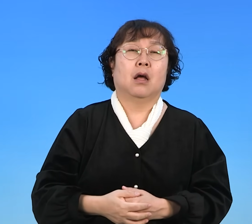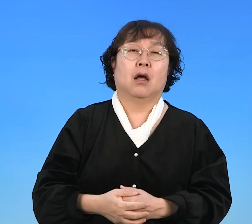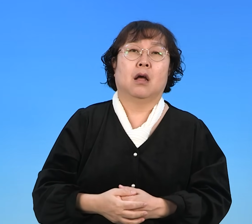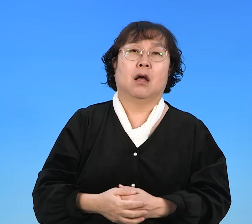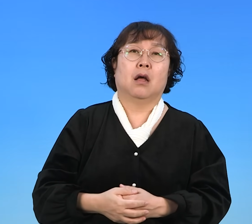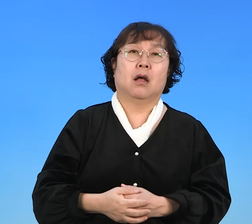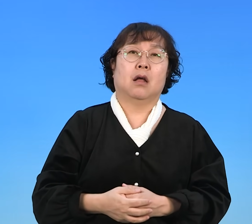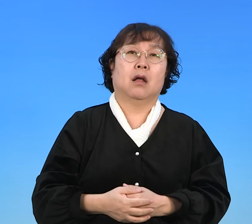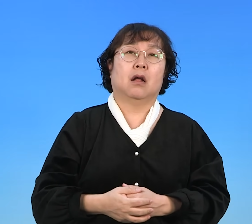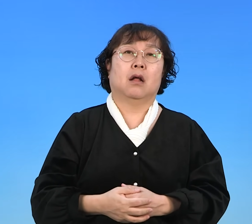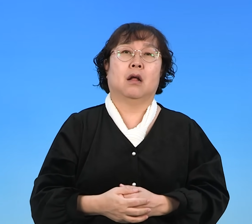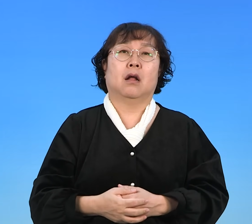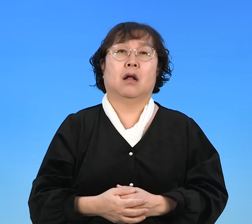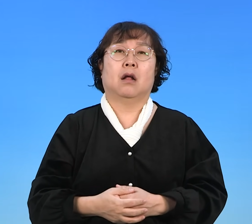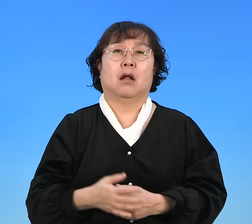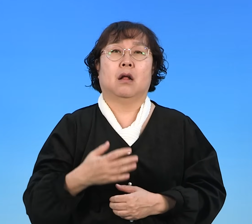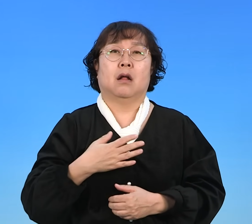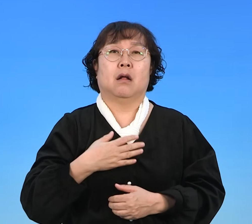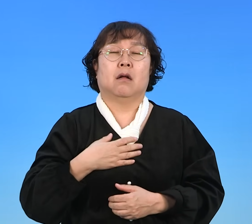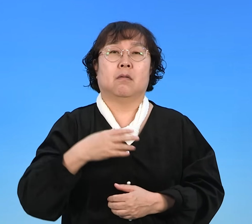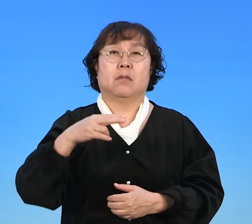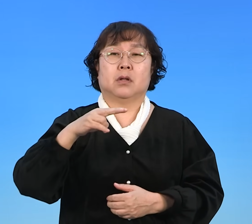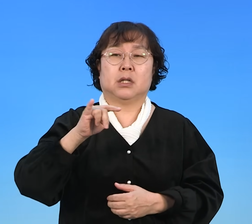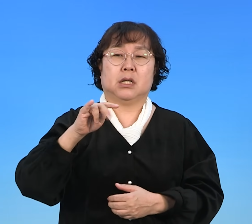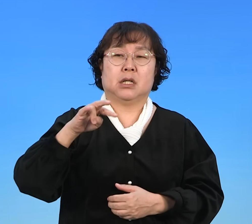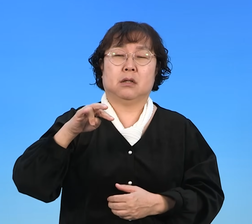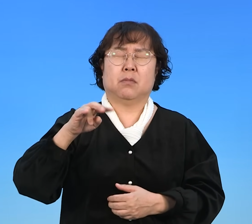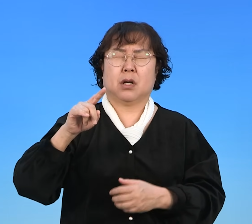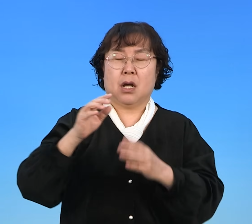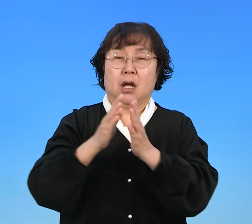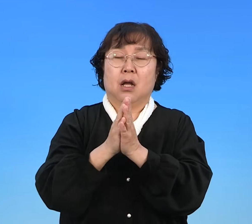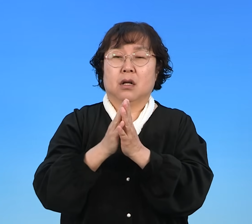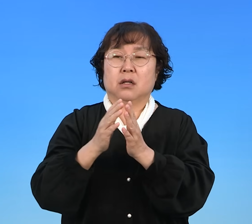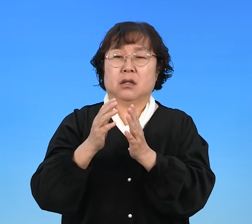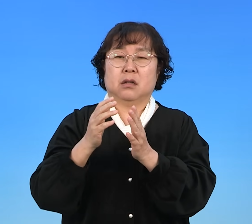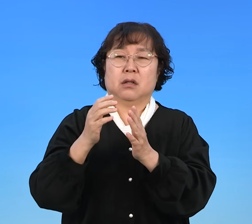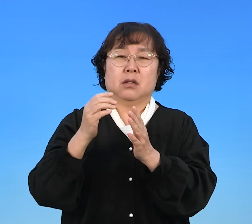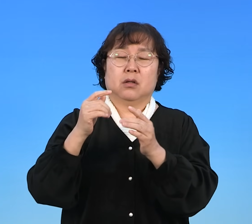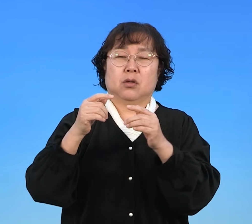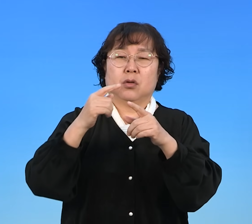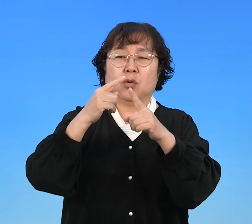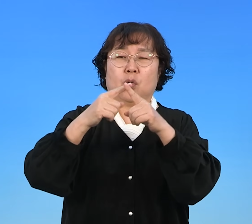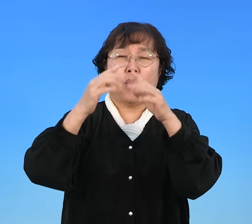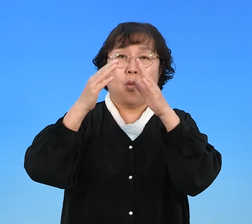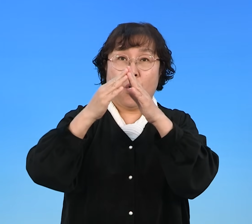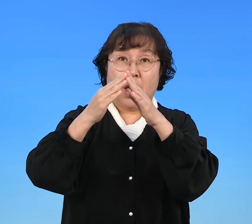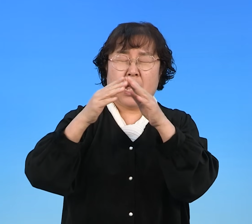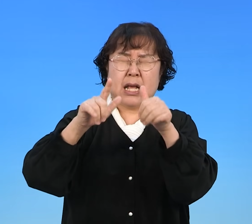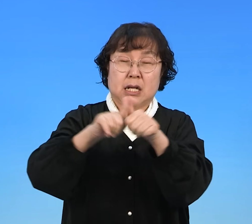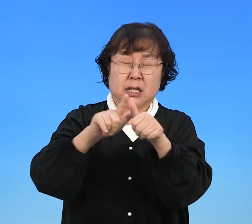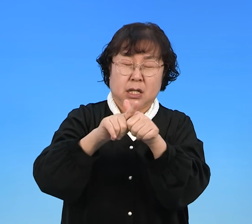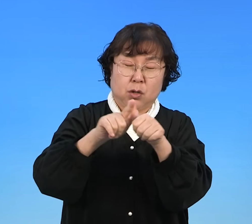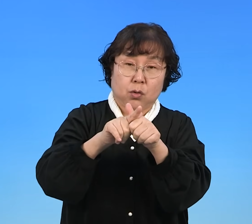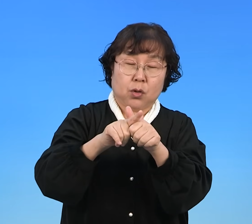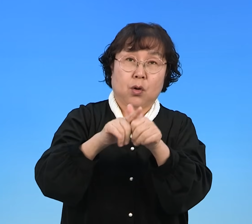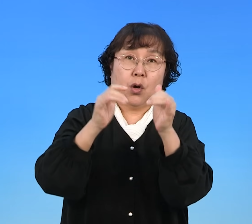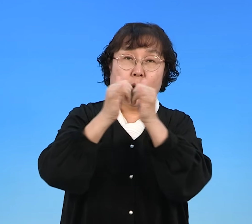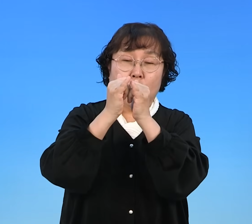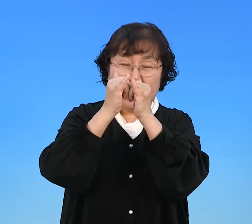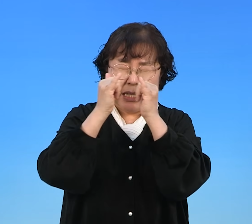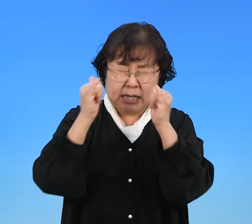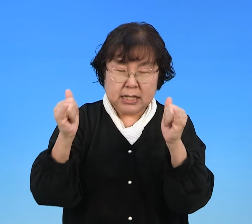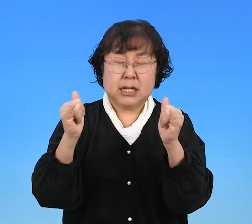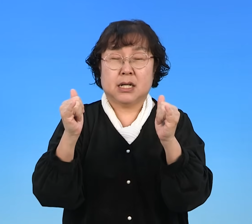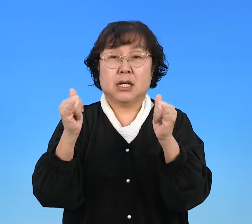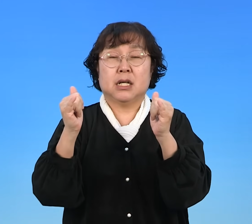잊혀질만 하면 무슨 시사 프로그램에 나오고 잊혀질만 하면은 세상 사람들 모두가 조롱하는 이런